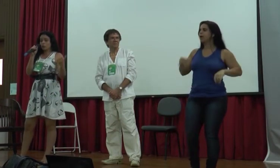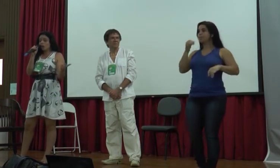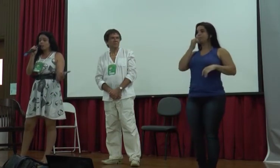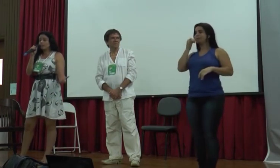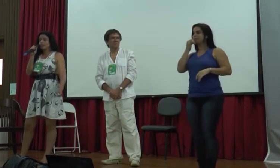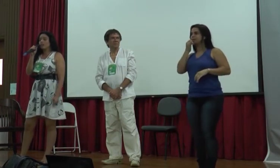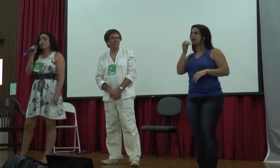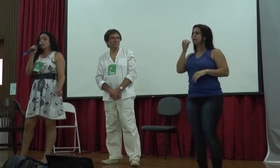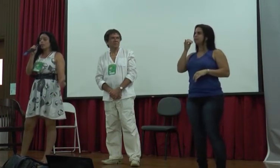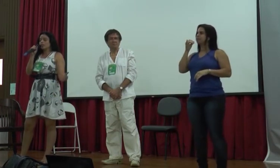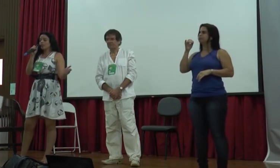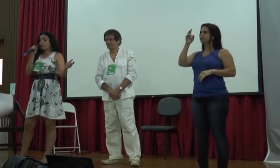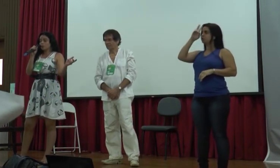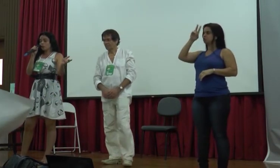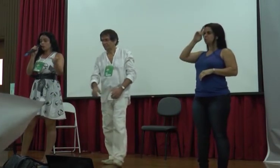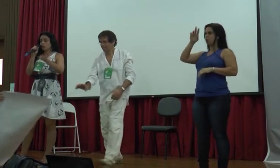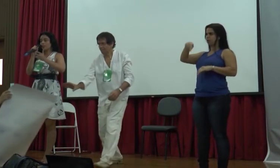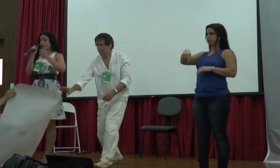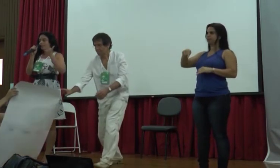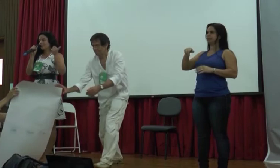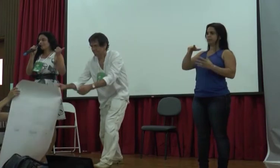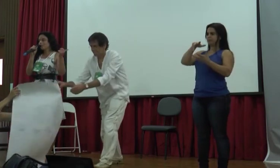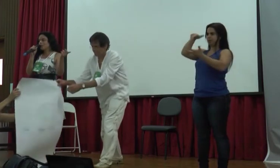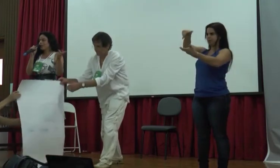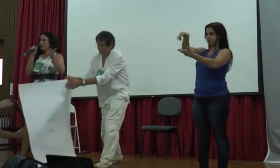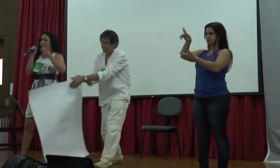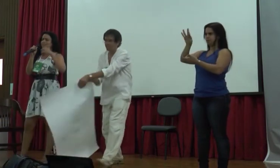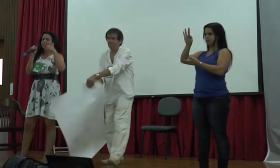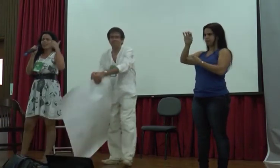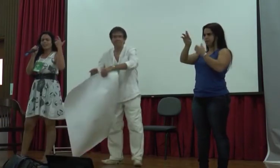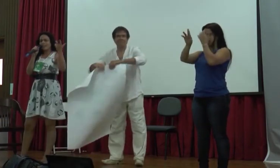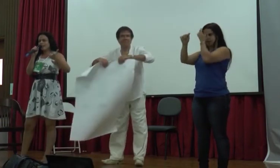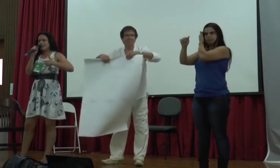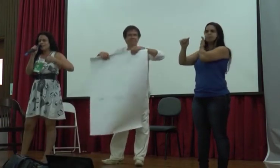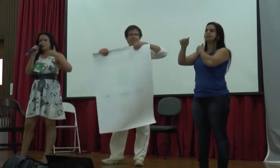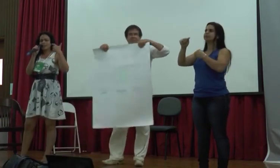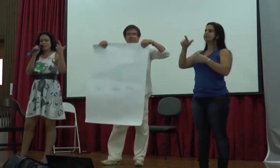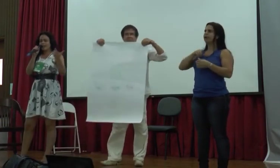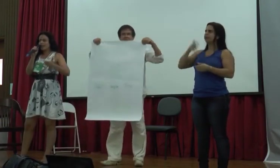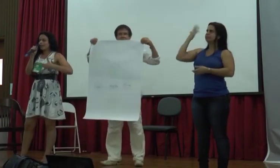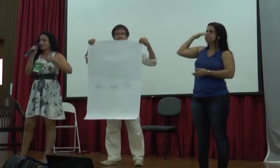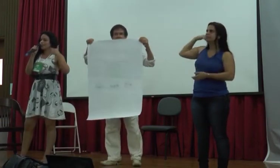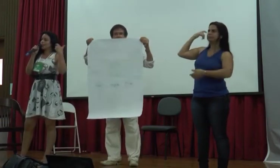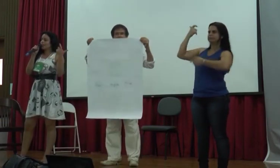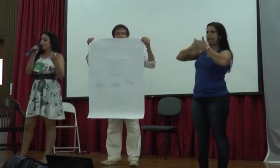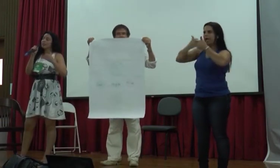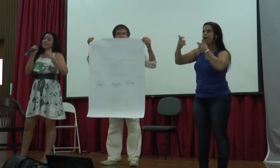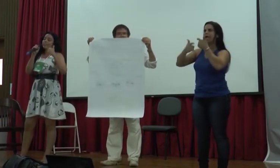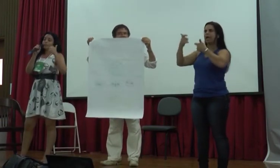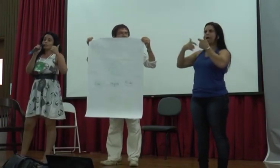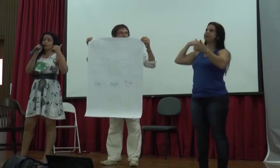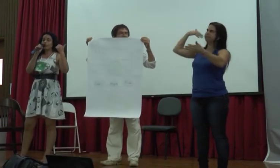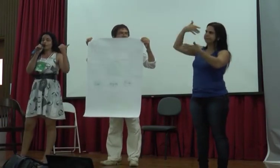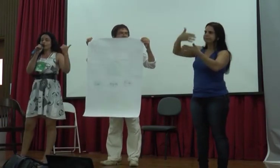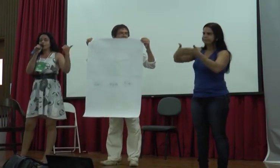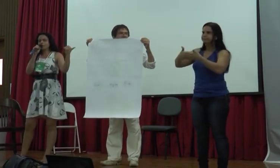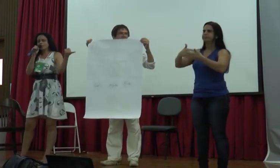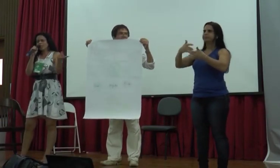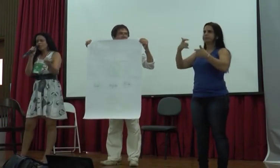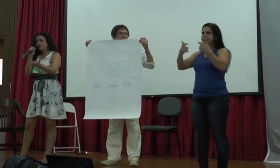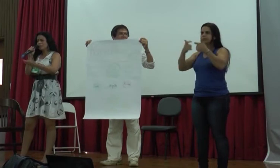da história, né, o planeta passou, né, por várias guerras, batalhas, tal. Então,